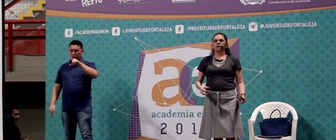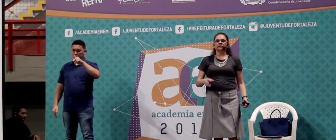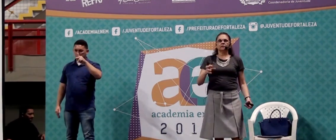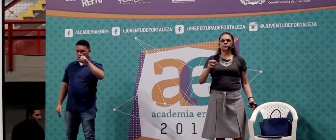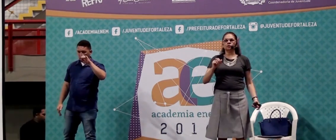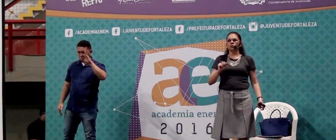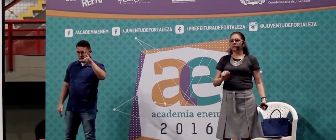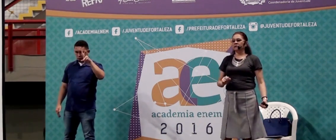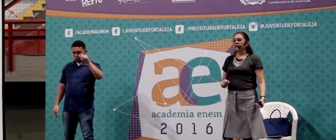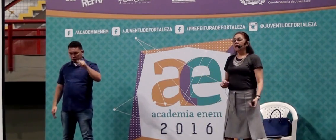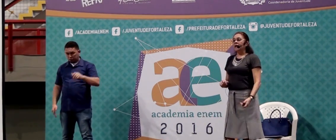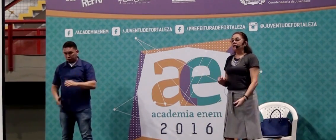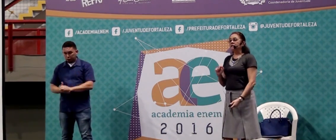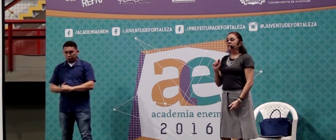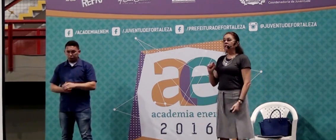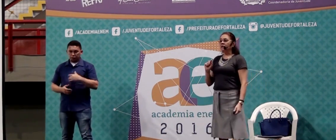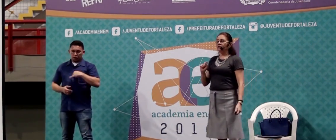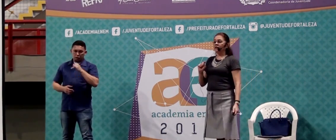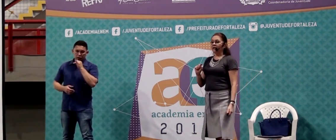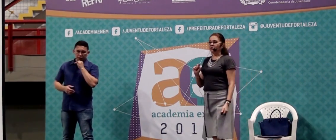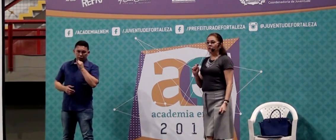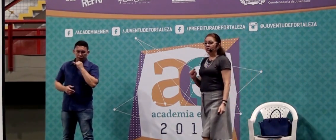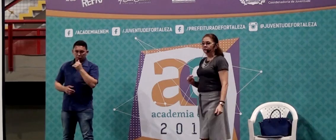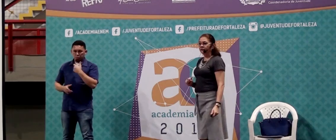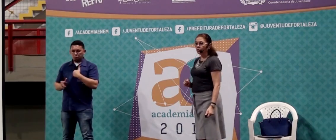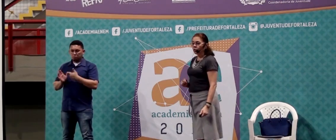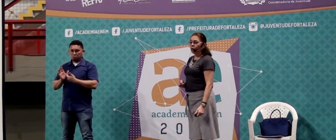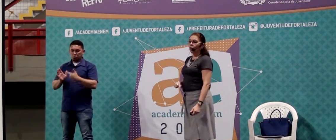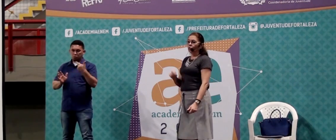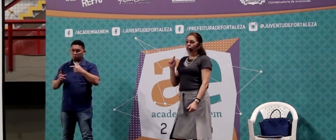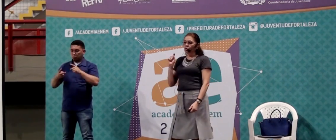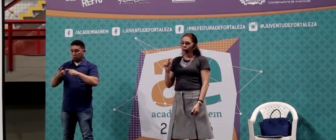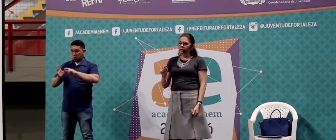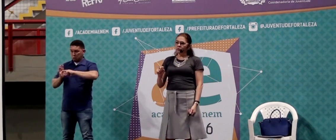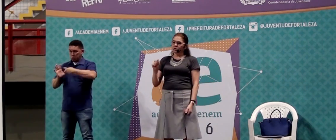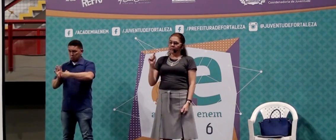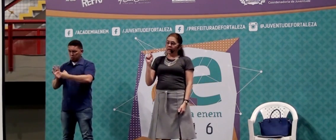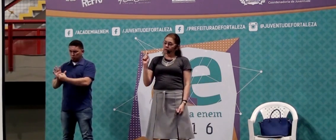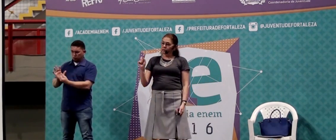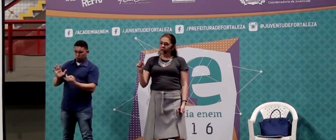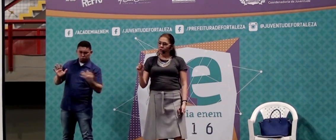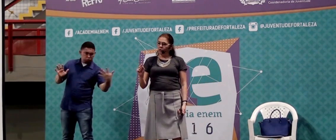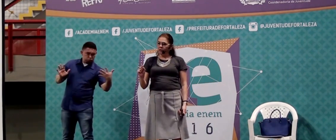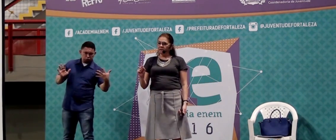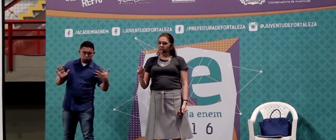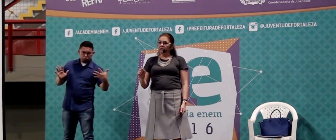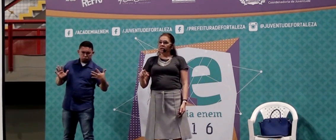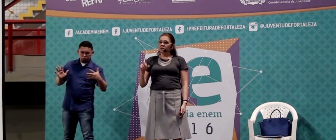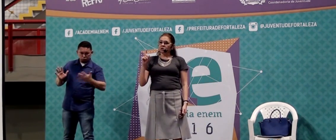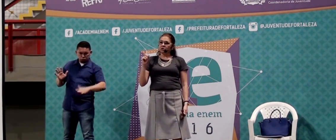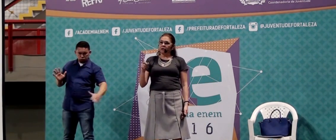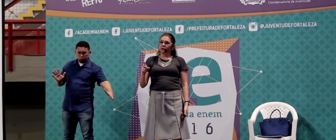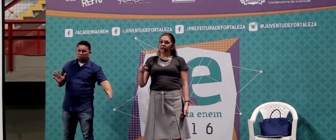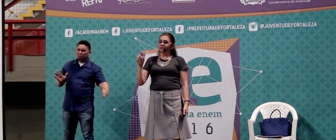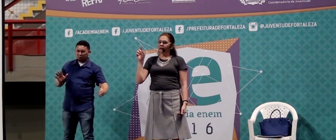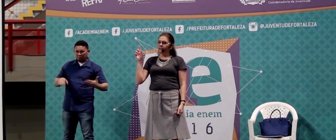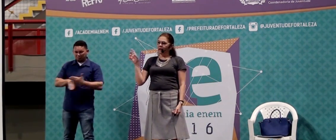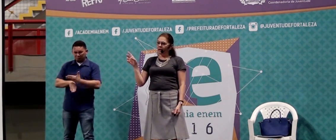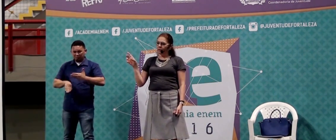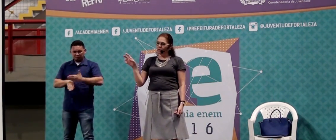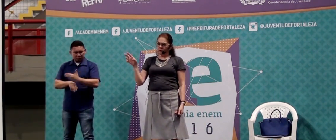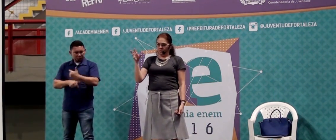expressiva. Exemplo 2, é significativo o número de menores que estão